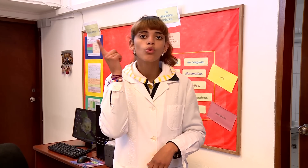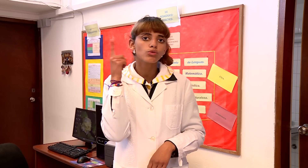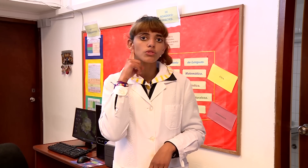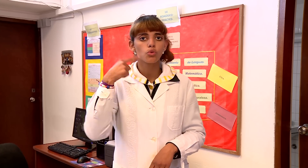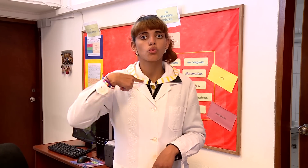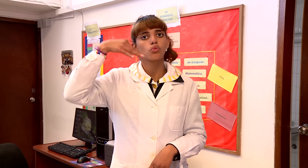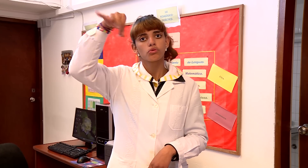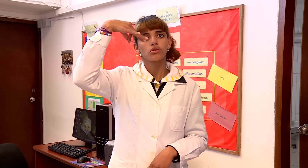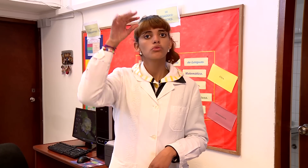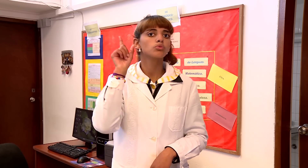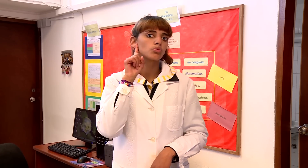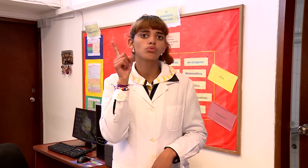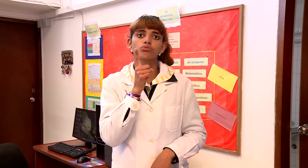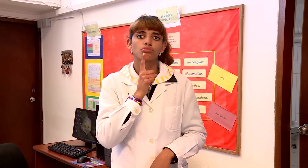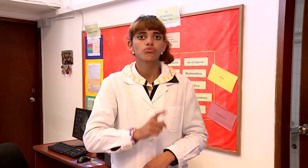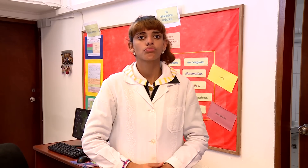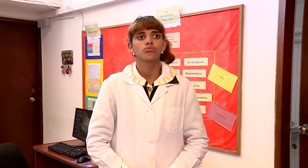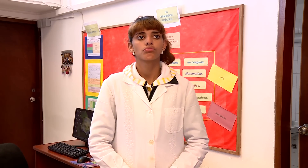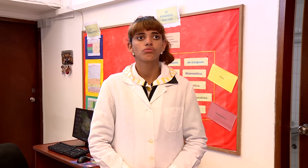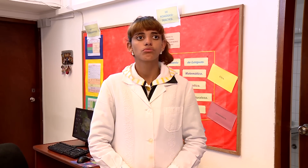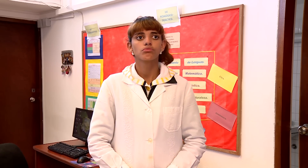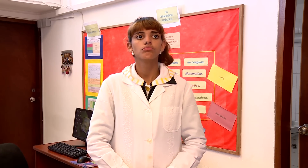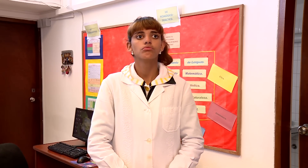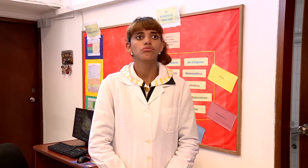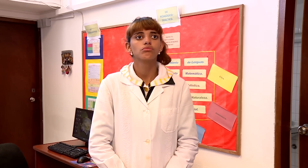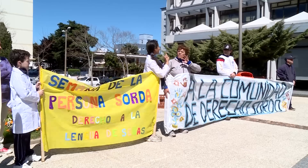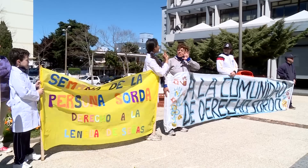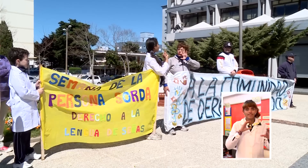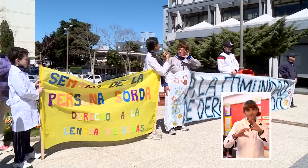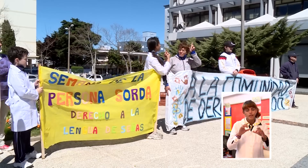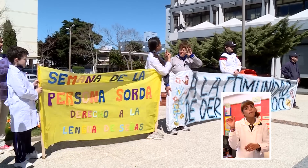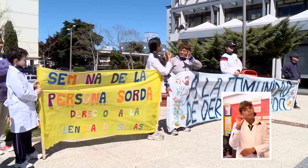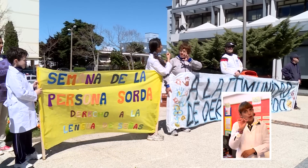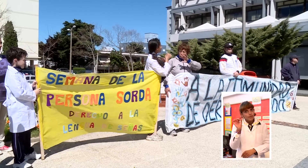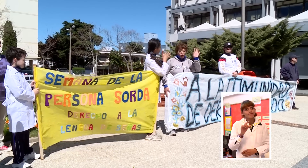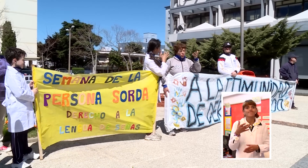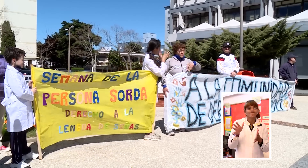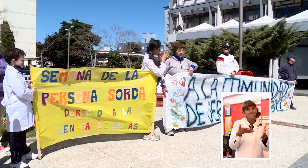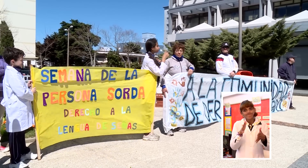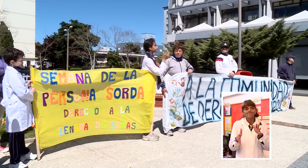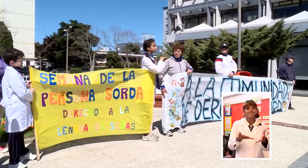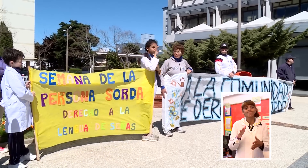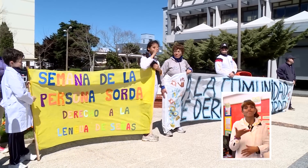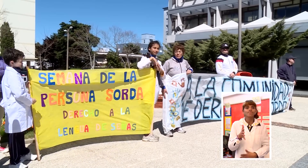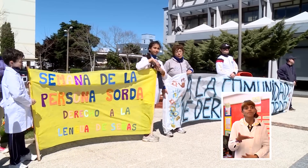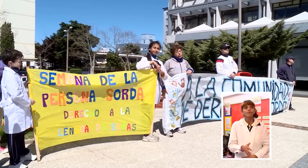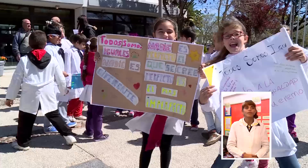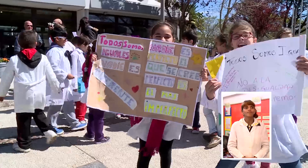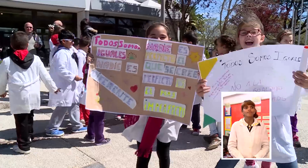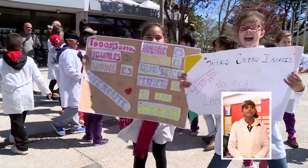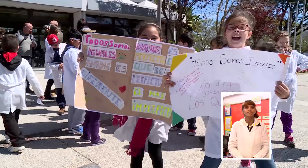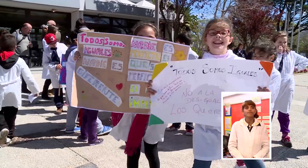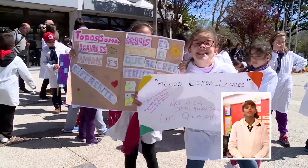tengo hermanos, pero todos mis hermanos son oyentes. Yo soy la única sorda en la familia. Y con mis hermanos me comunico poco también, más o